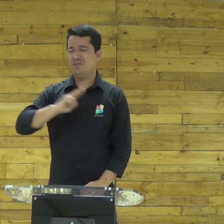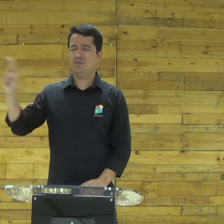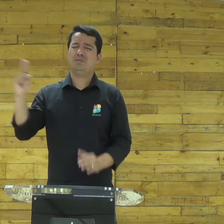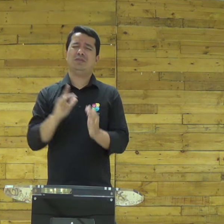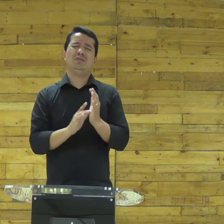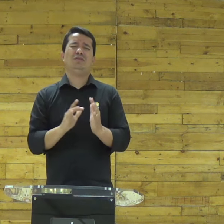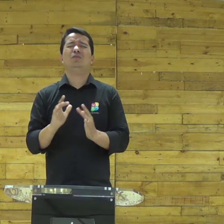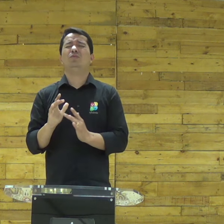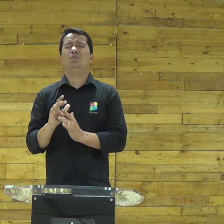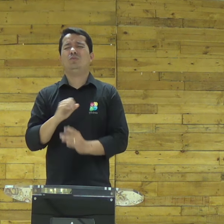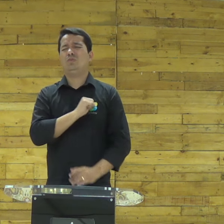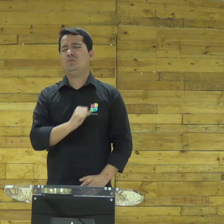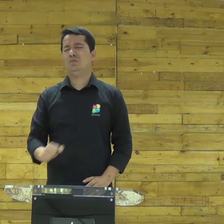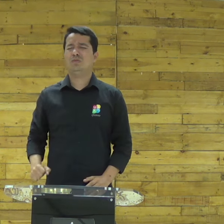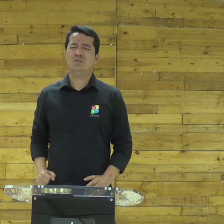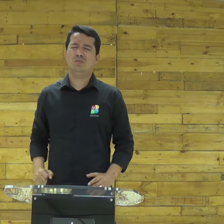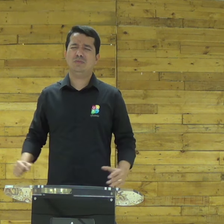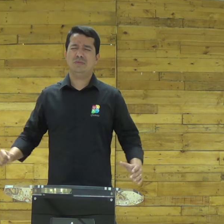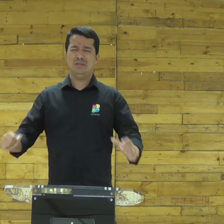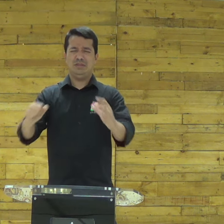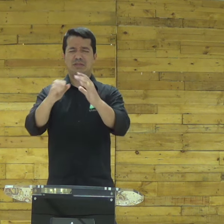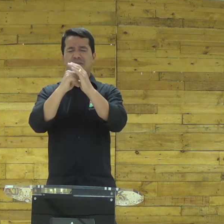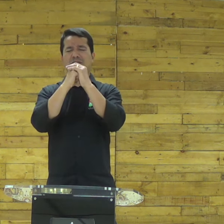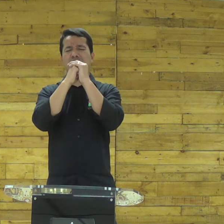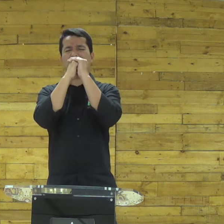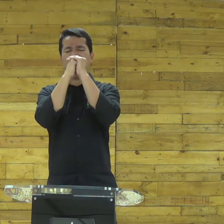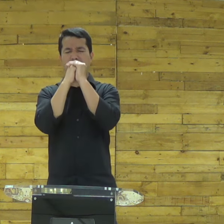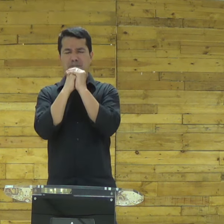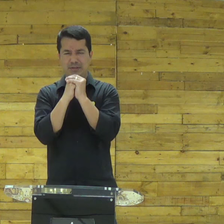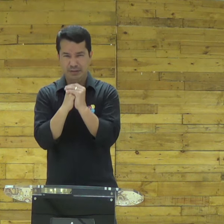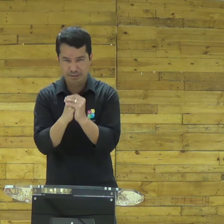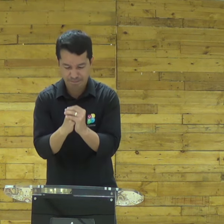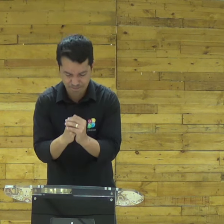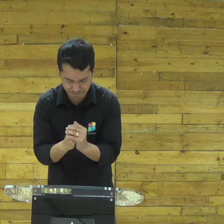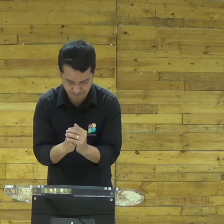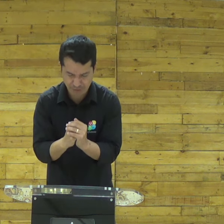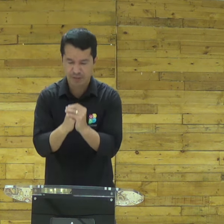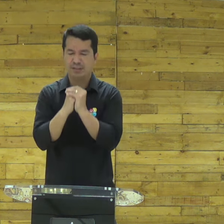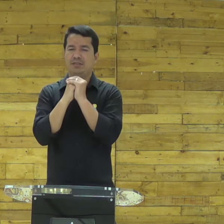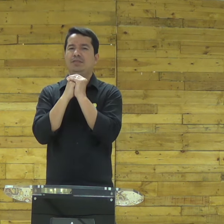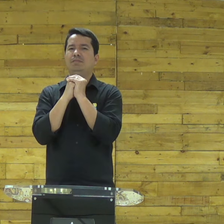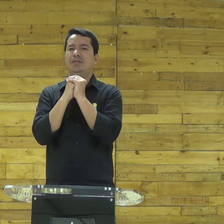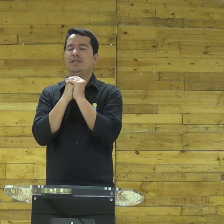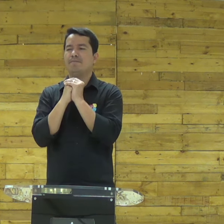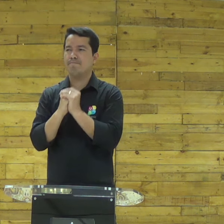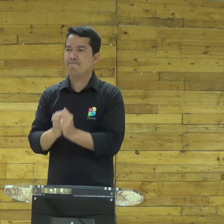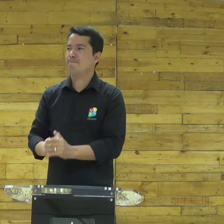mandamento em nome de Jesus o nosso senhor amém amém